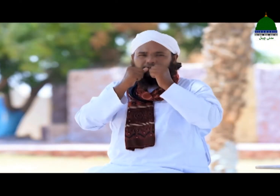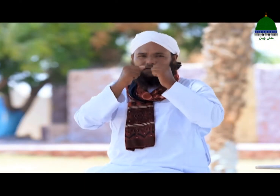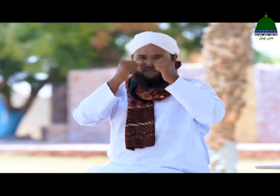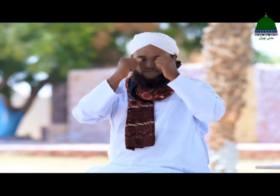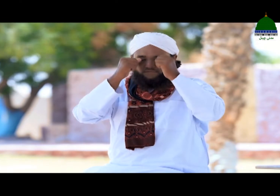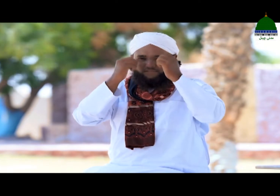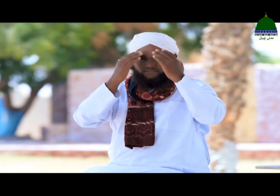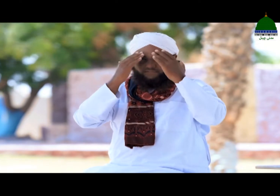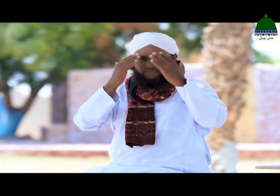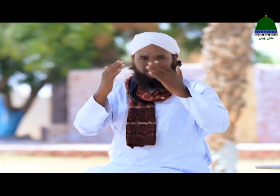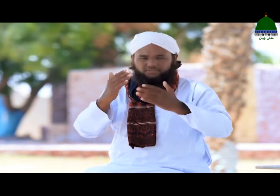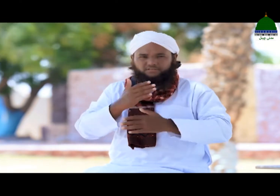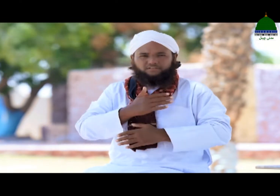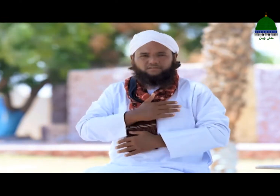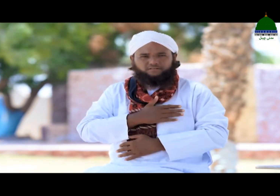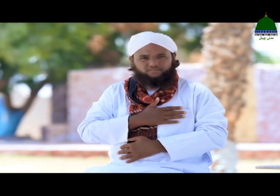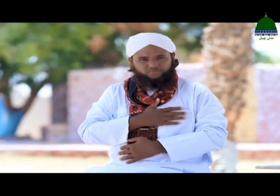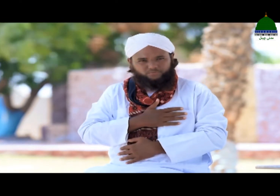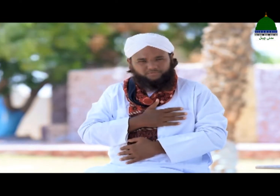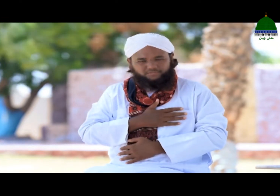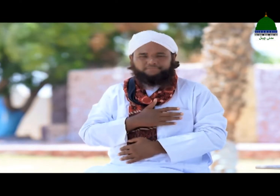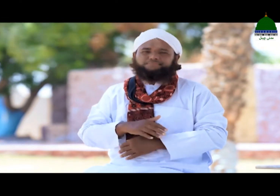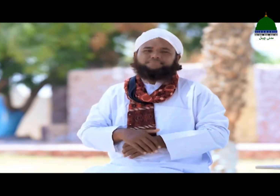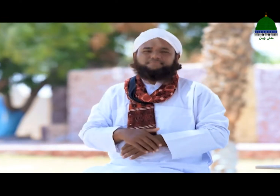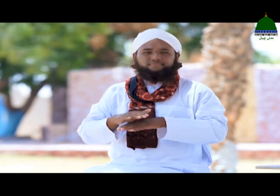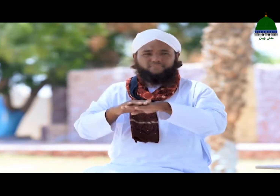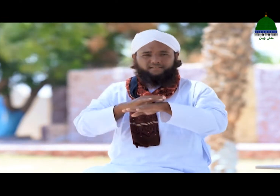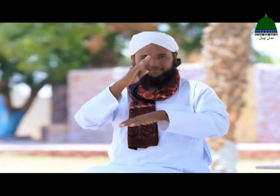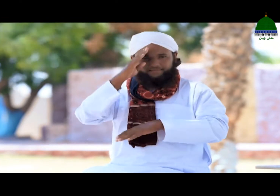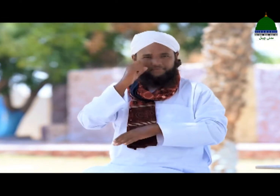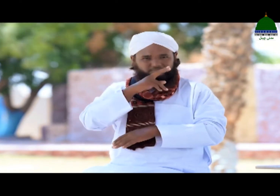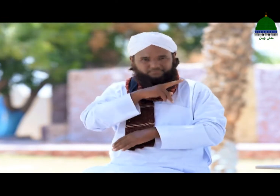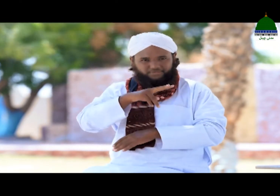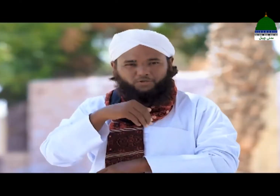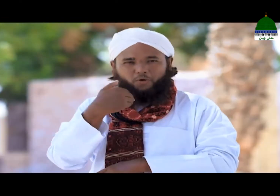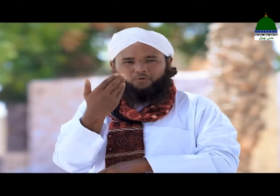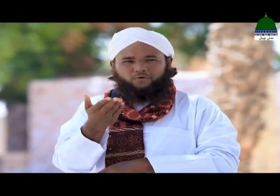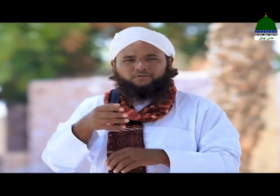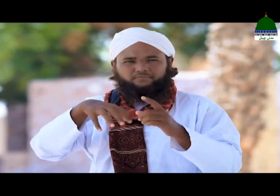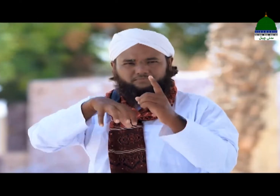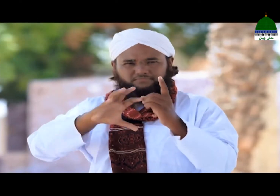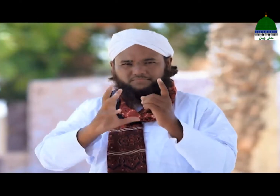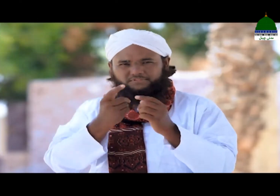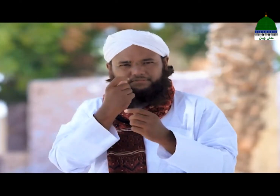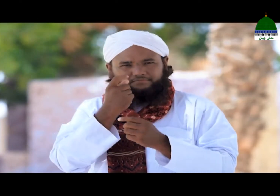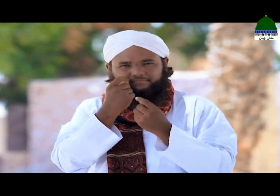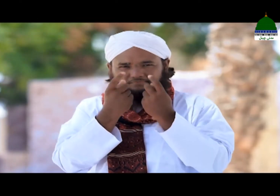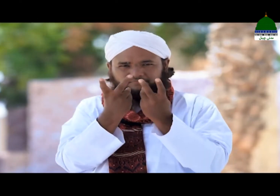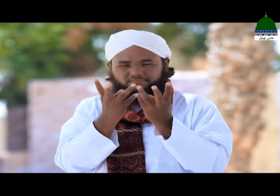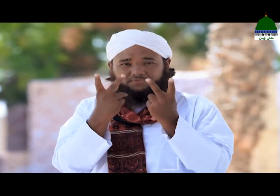آلک واصحابک یا نور اللہ۔ پیارے اسلامی بھائیوں اور مدنی چینل کے ناظرین،